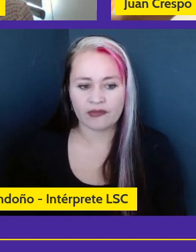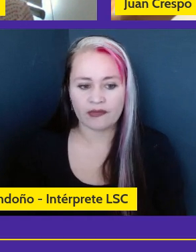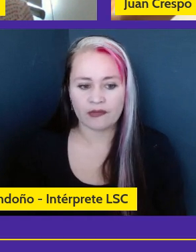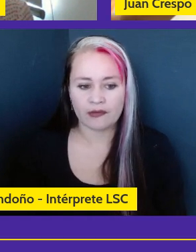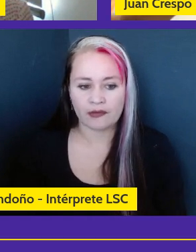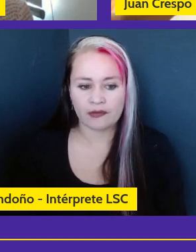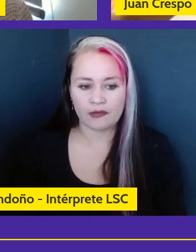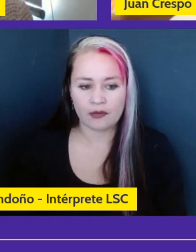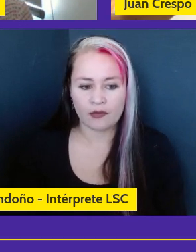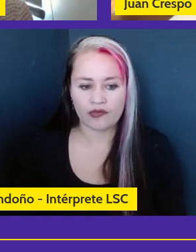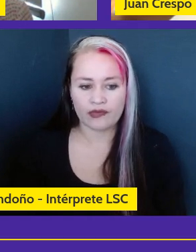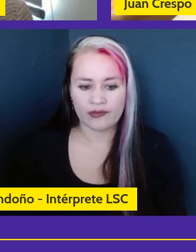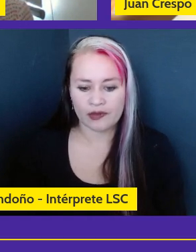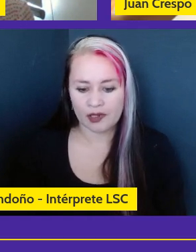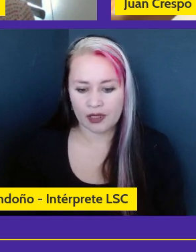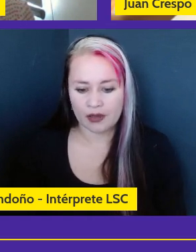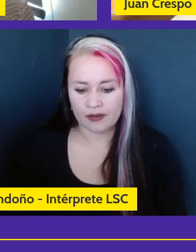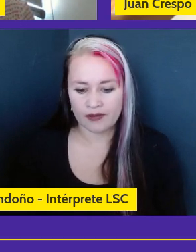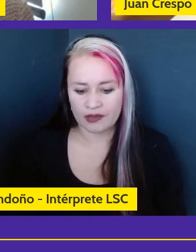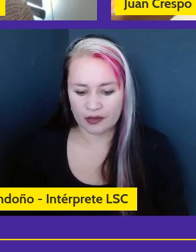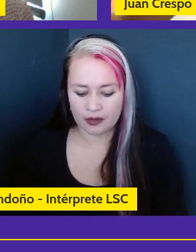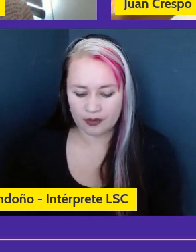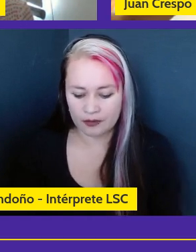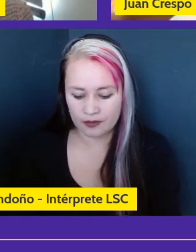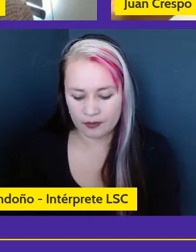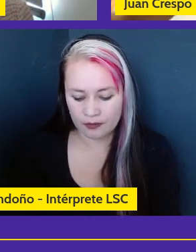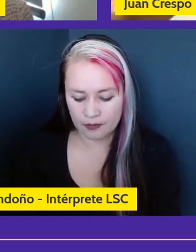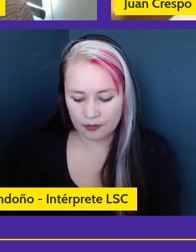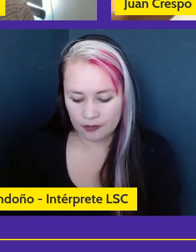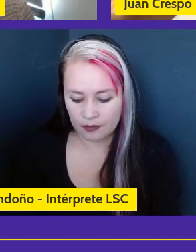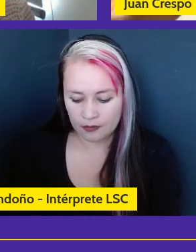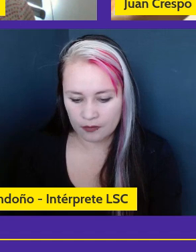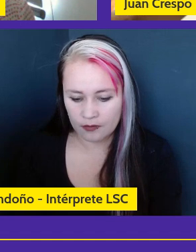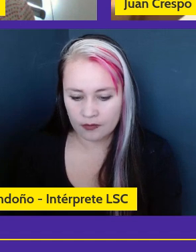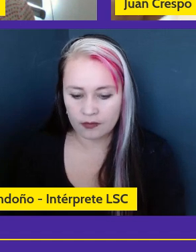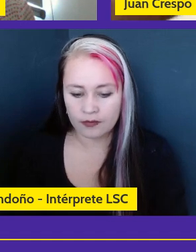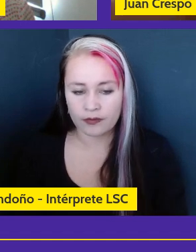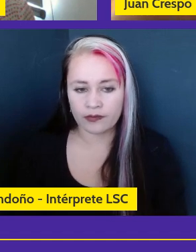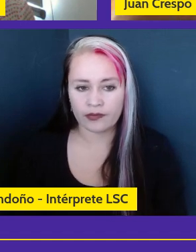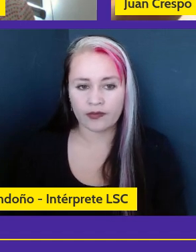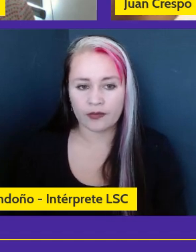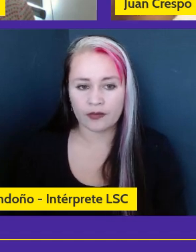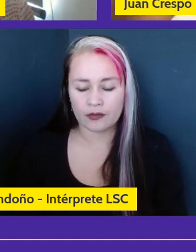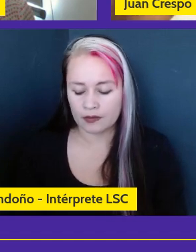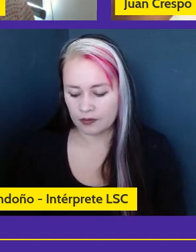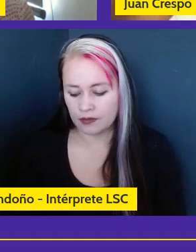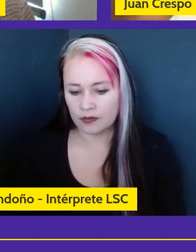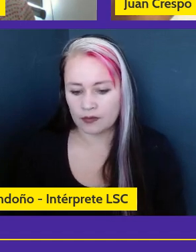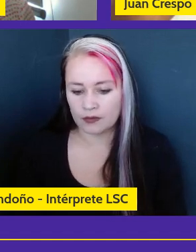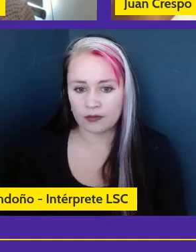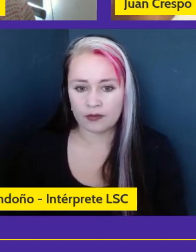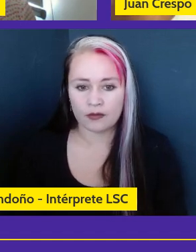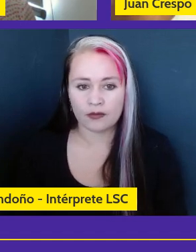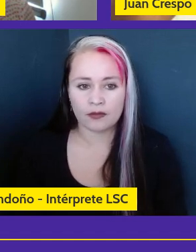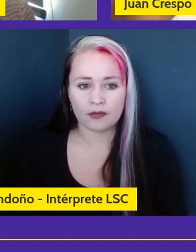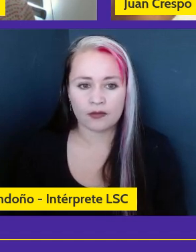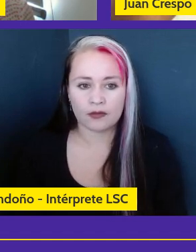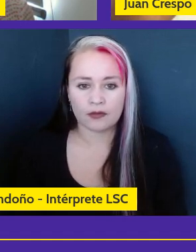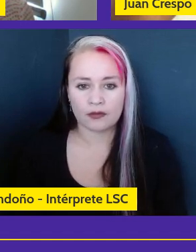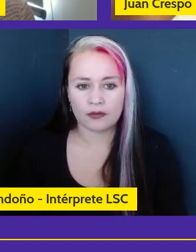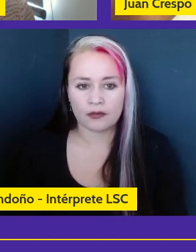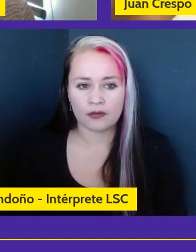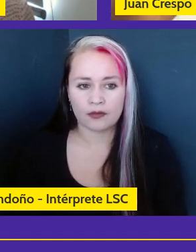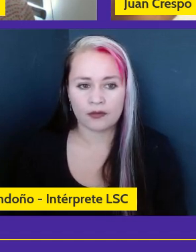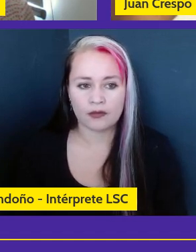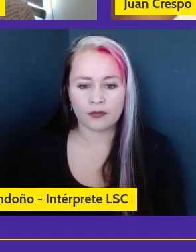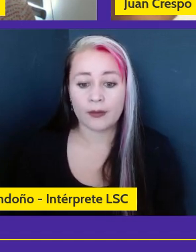del tipo de película que uno tenga en la mano. Entonces, me gustaría,